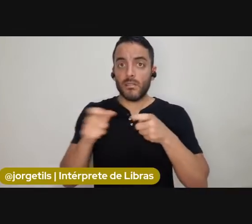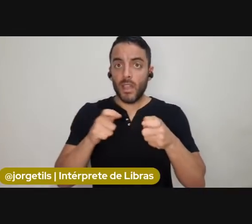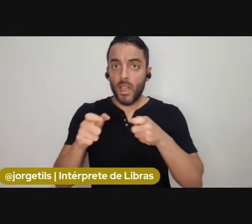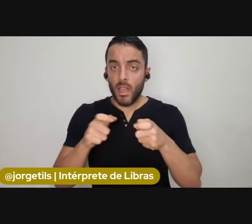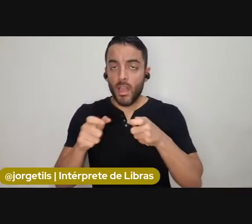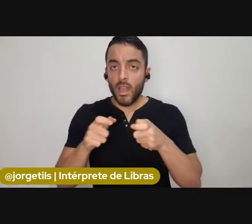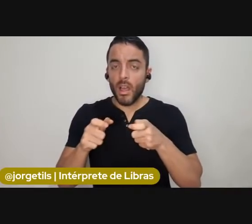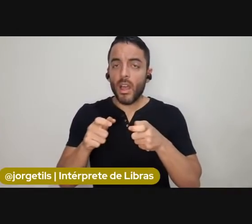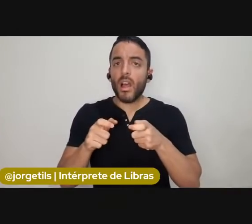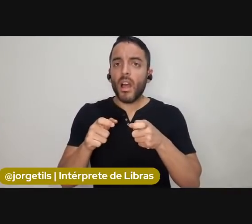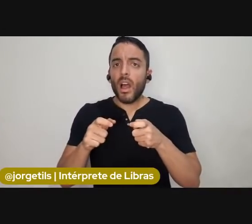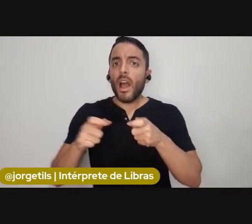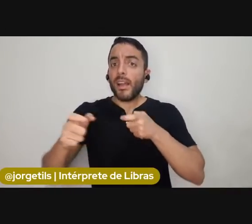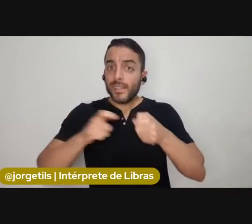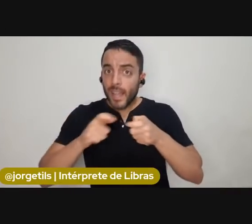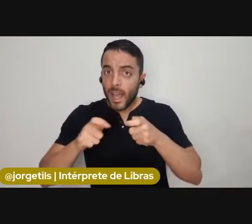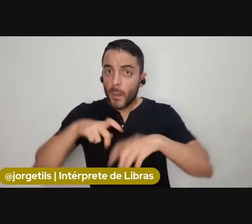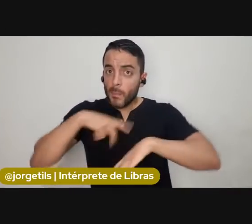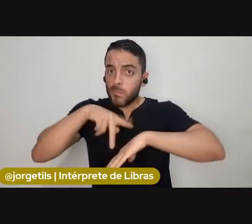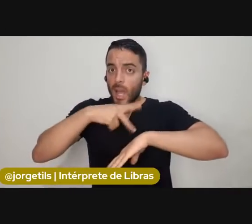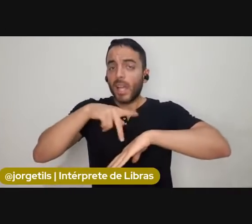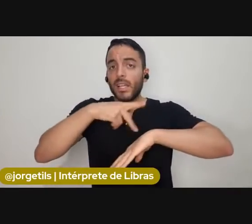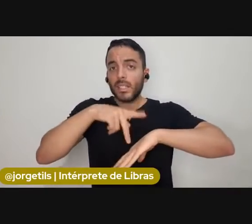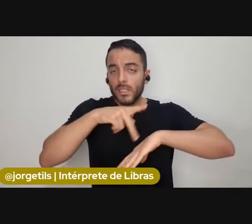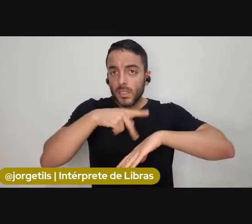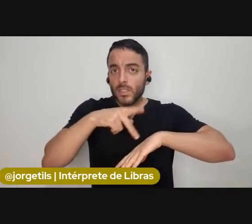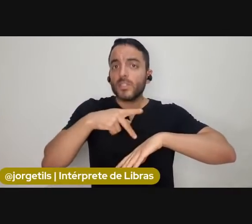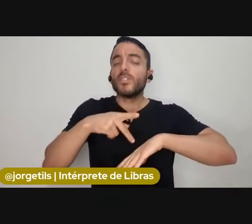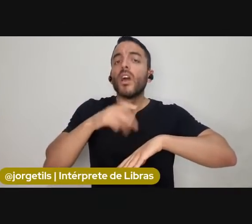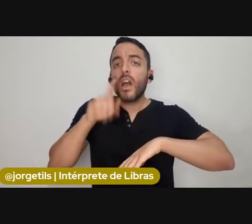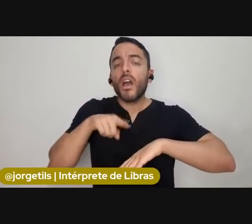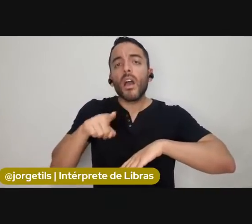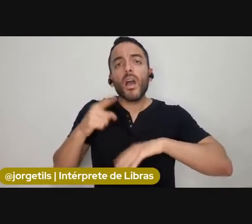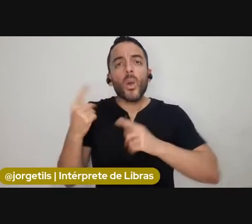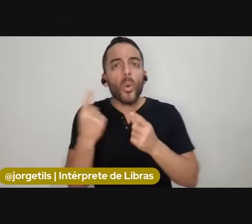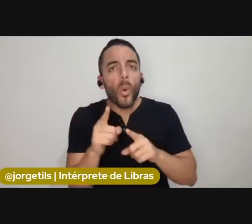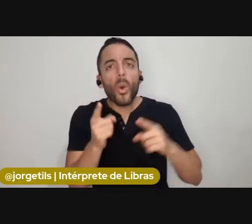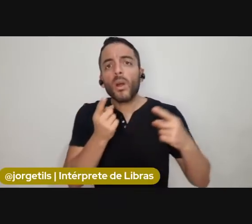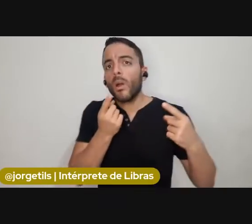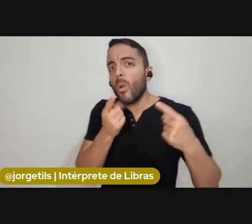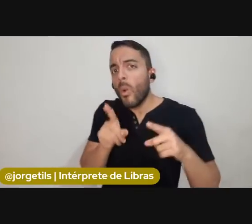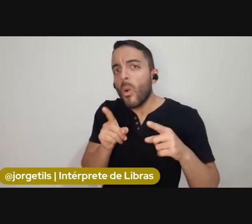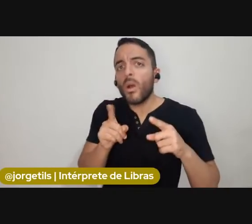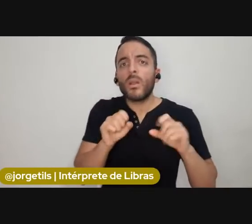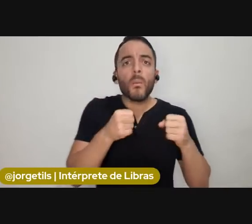os povos, entre, enfim, as nações, aquela coisa toda. E